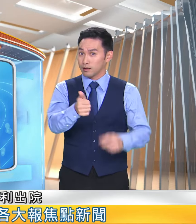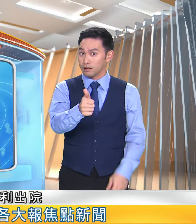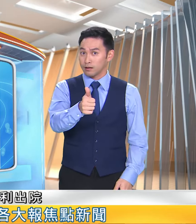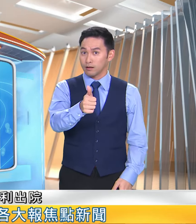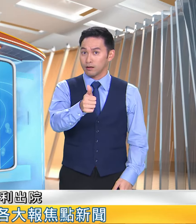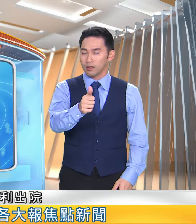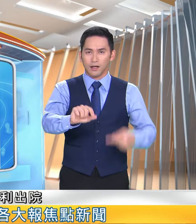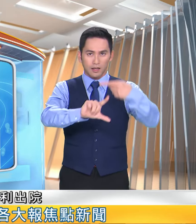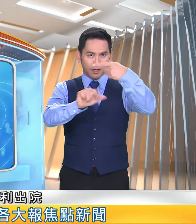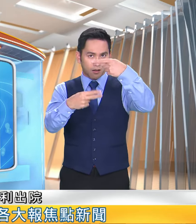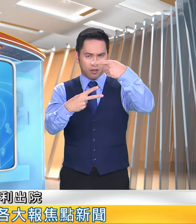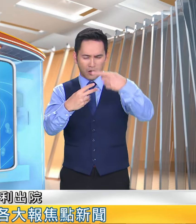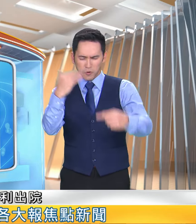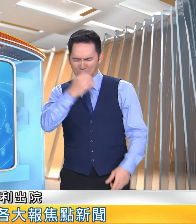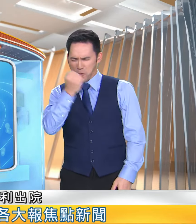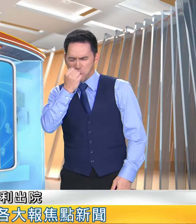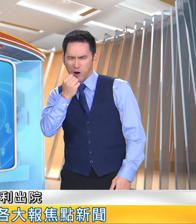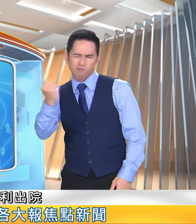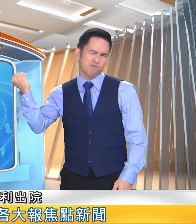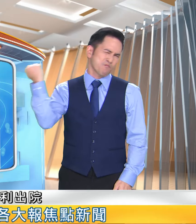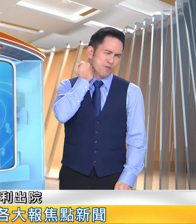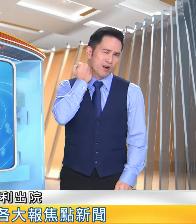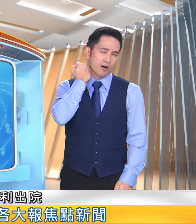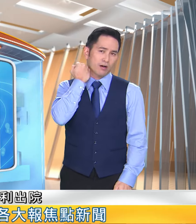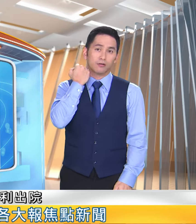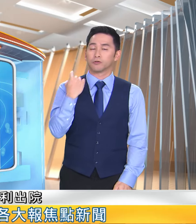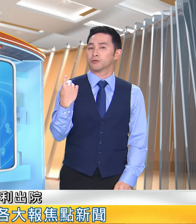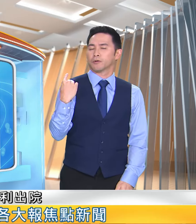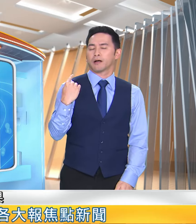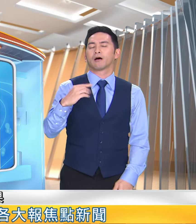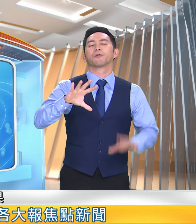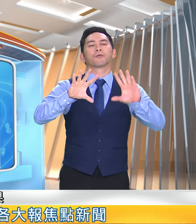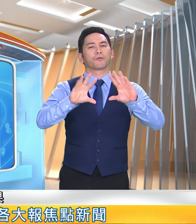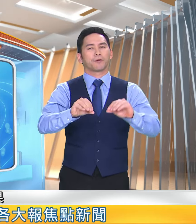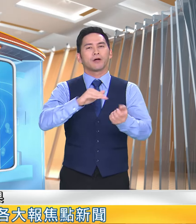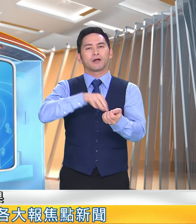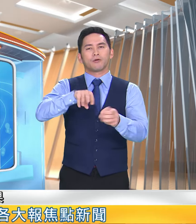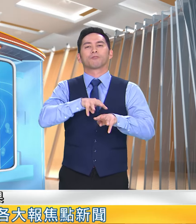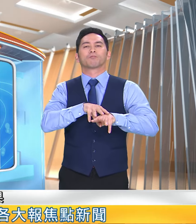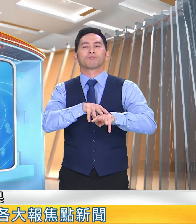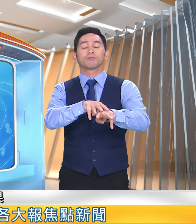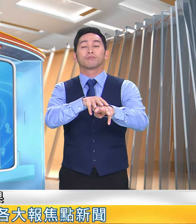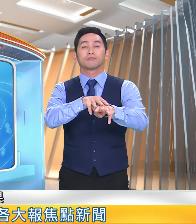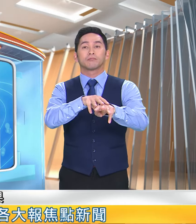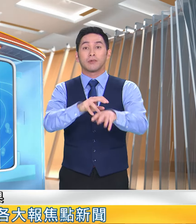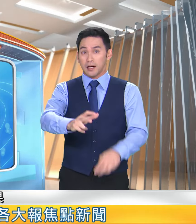刺，昨天顺利出院，而警方公布了调查结